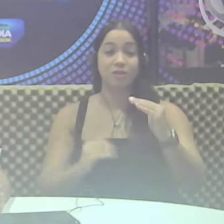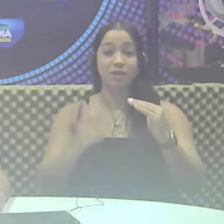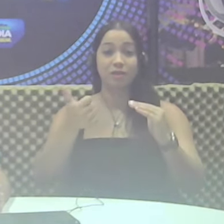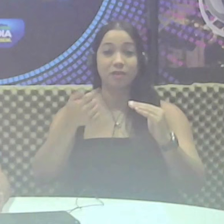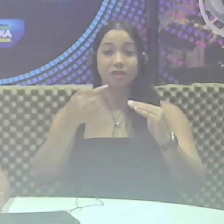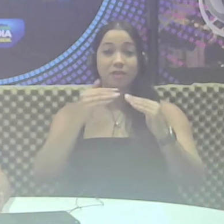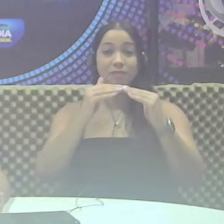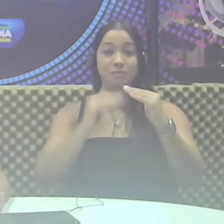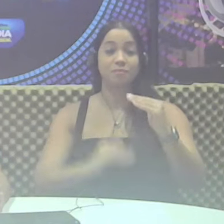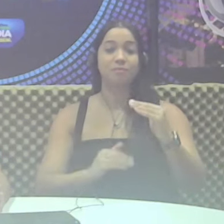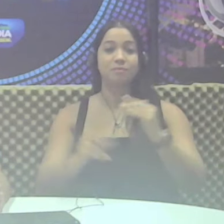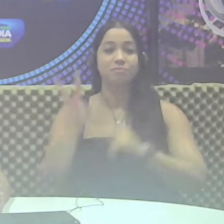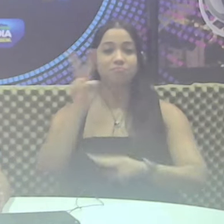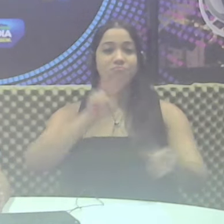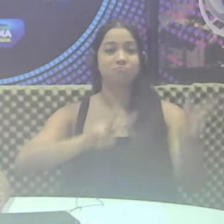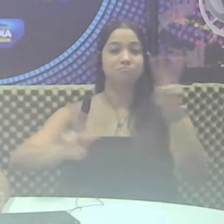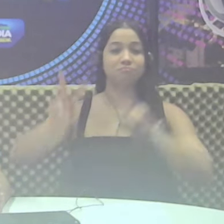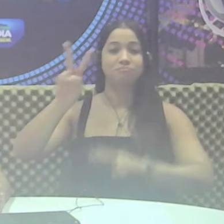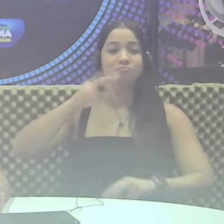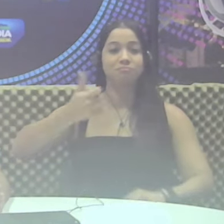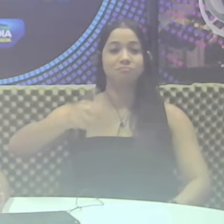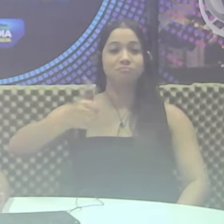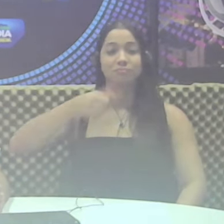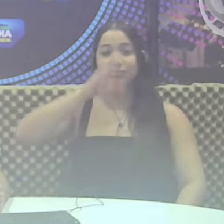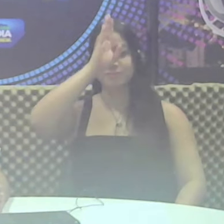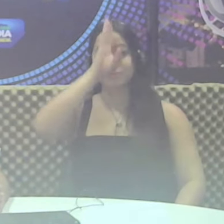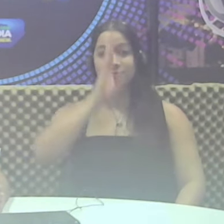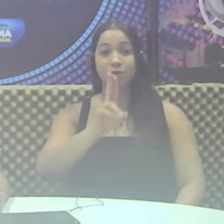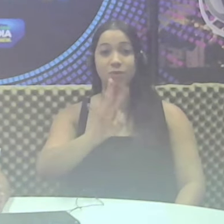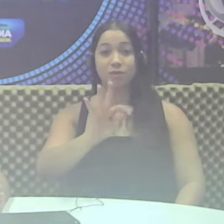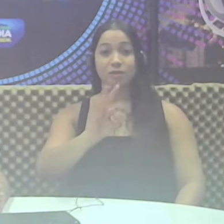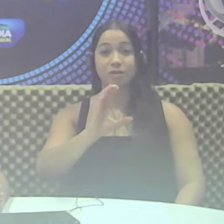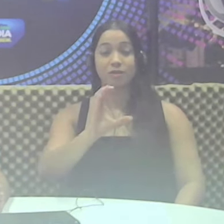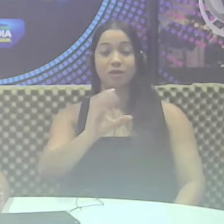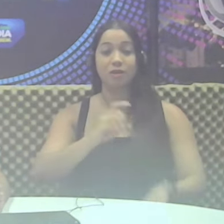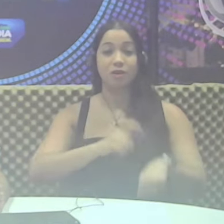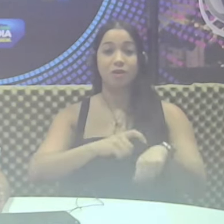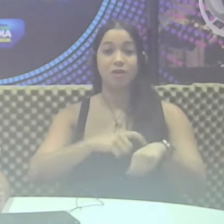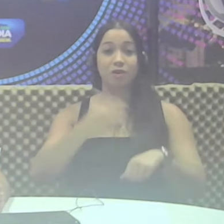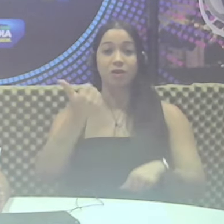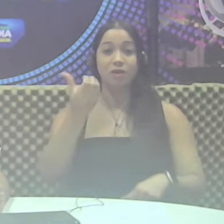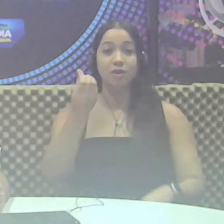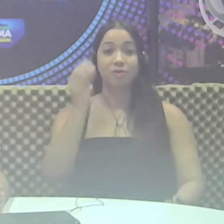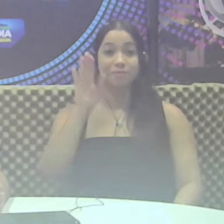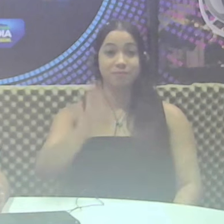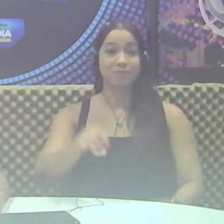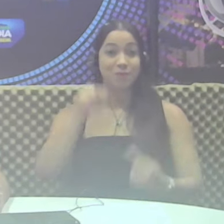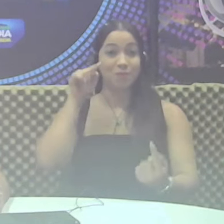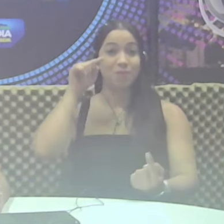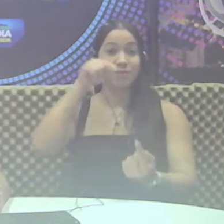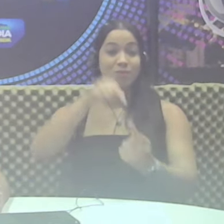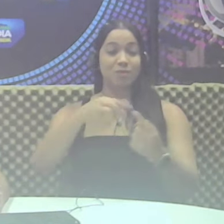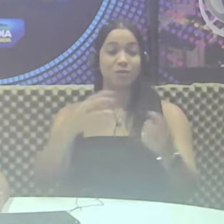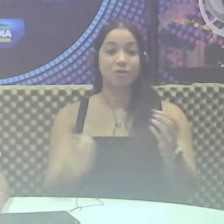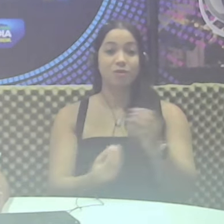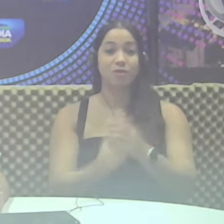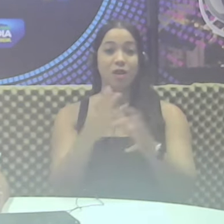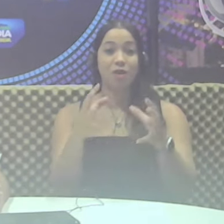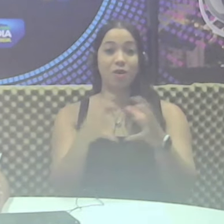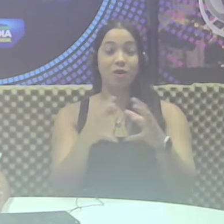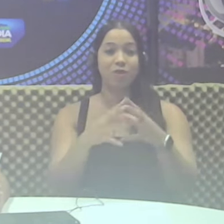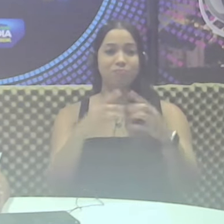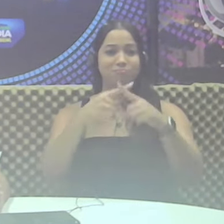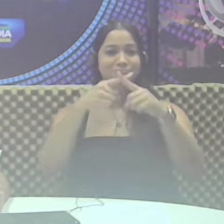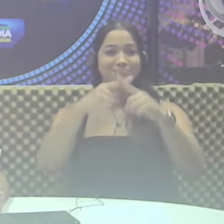sub-17. A avaliação gratuita acontece no UTC, às 4 da tarde, e tem o objetivo de formar equipes de